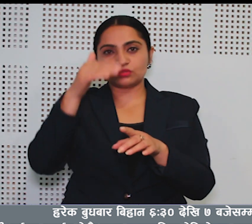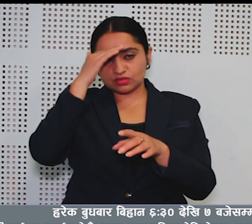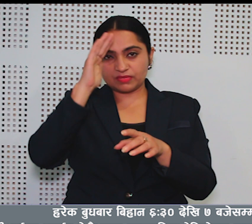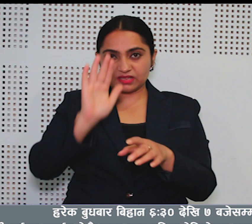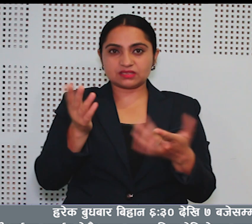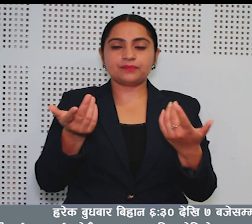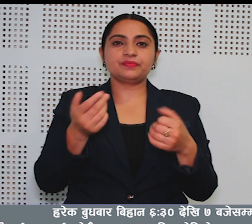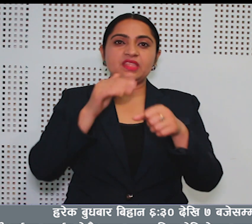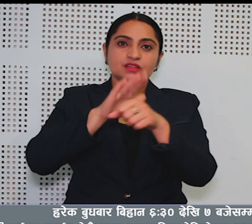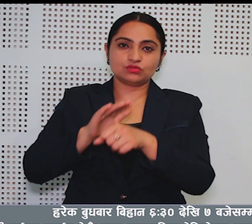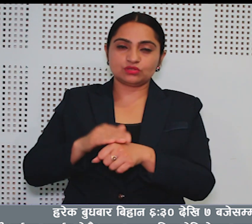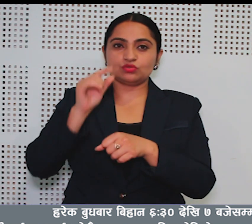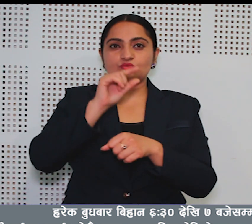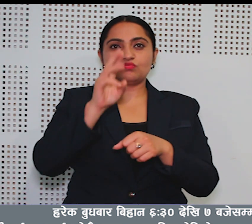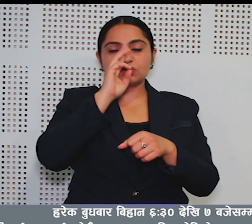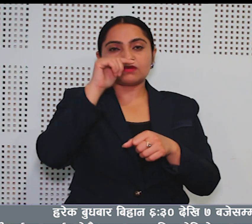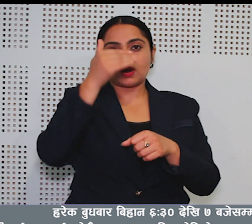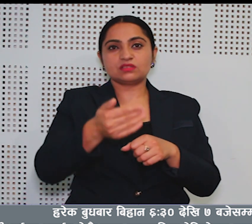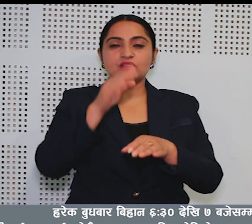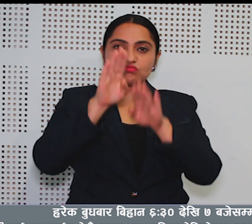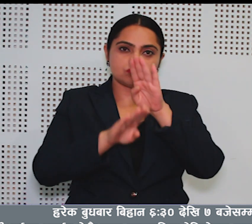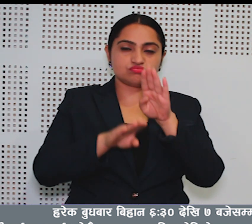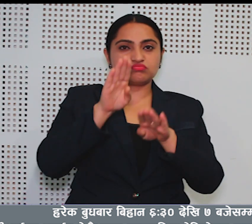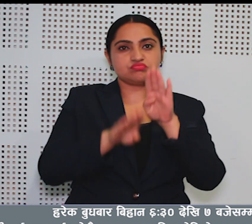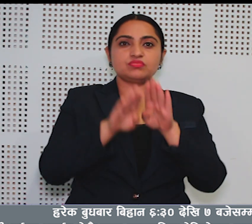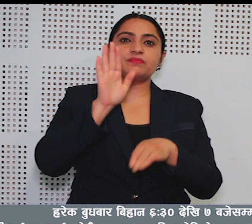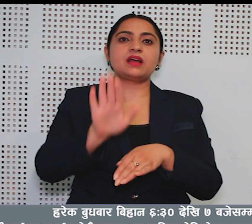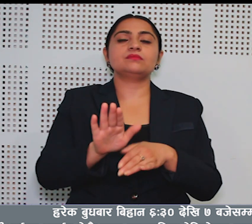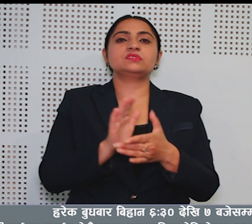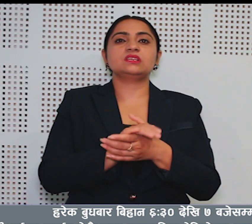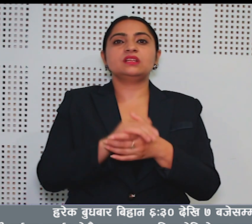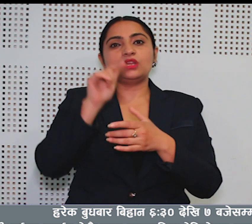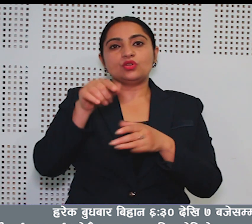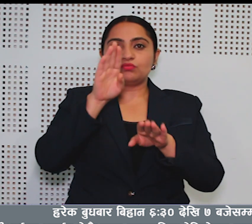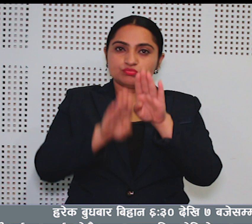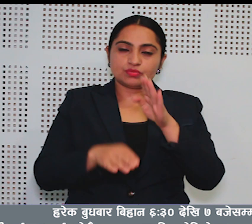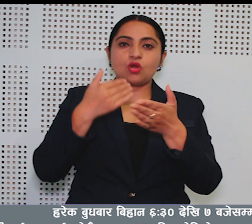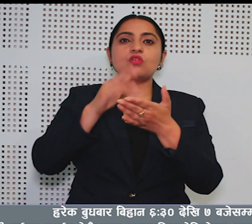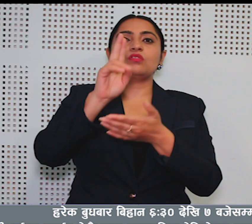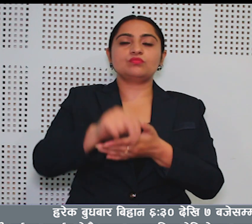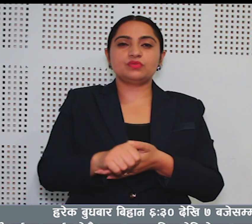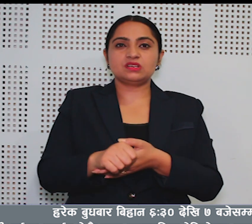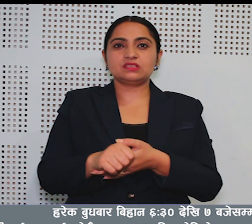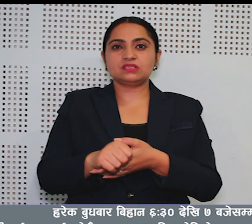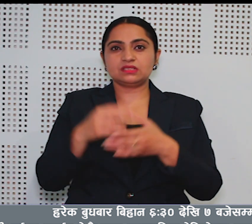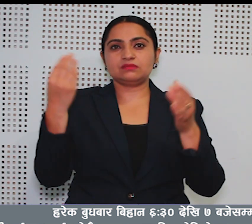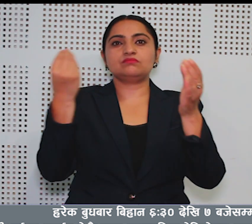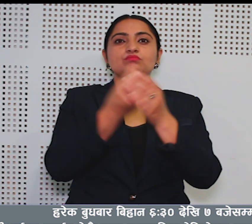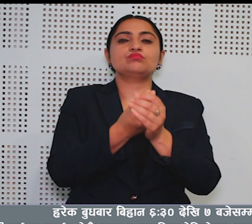छुआ देते। तै दुआरे हम भेदभाव कहे छी हटा के एकता महिला बन के हम चलाई चली तै में